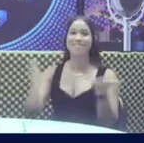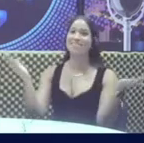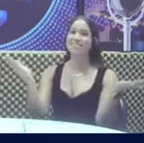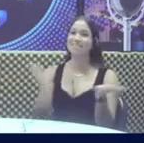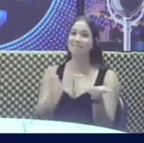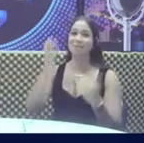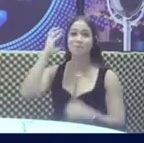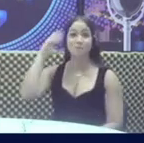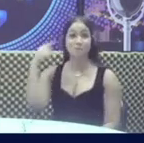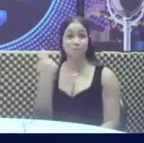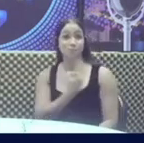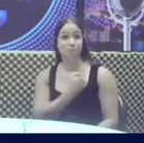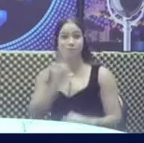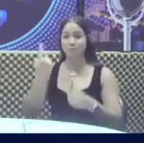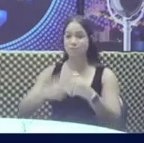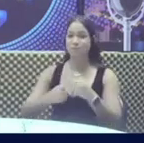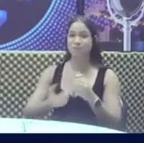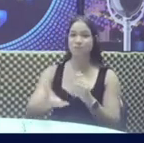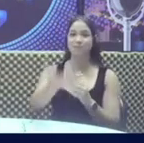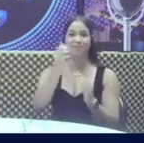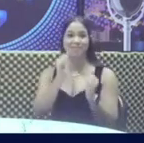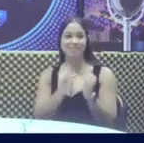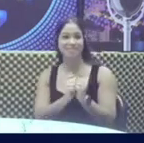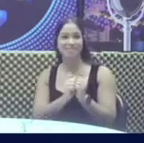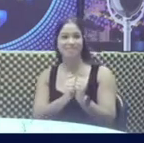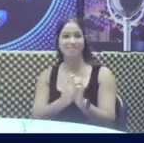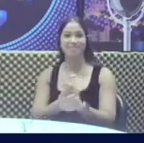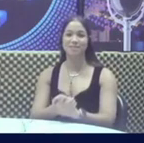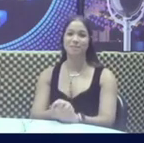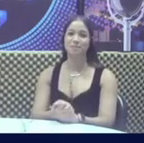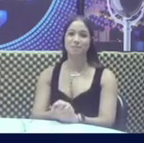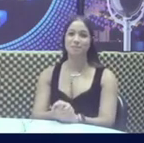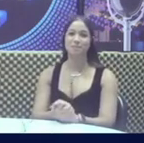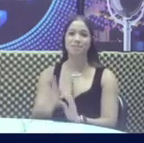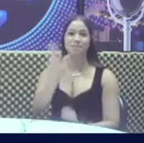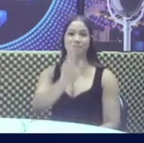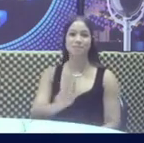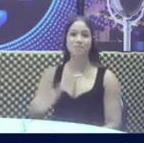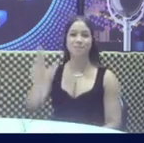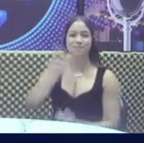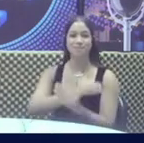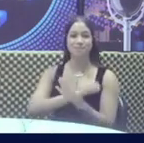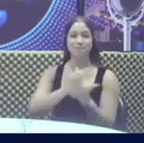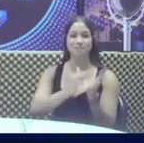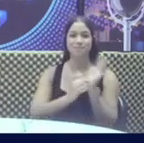a partir de agora na Rádio Nossa Cidade. Vem com a gente!